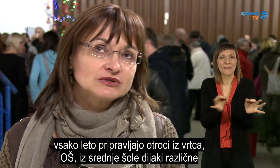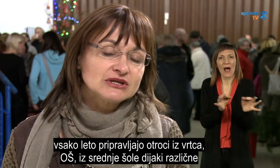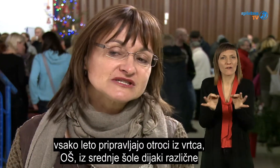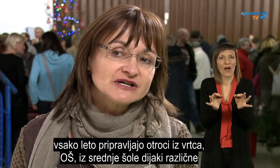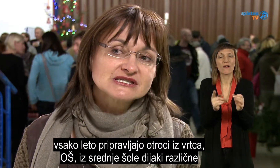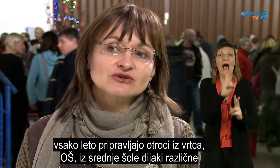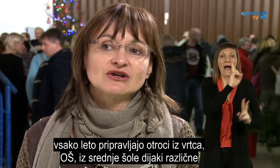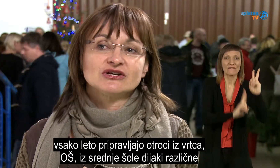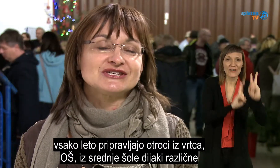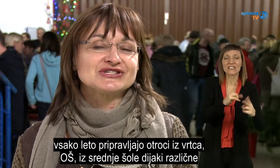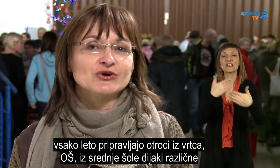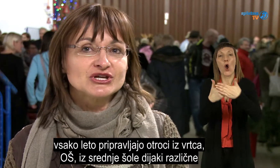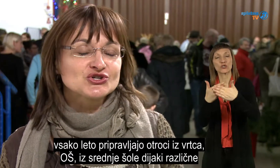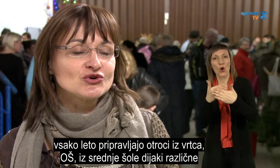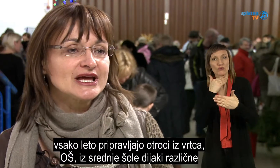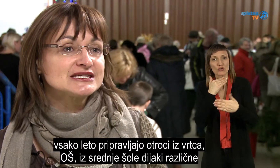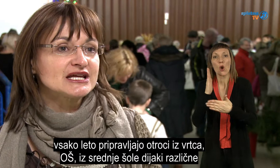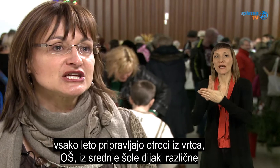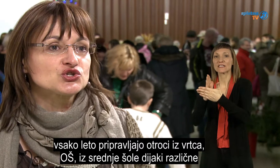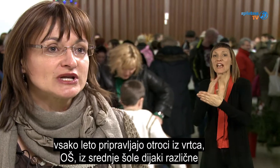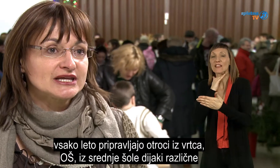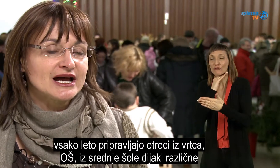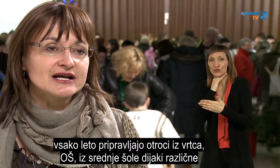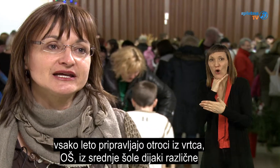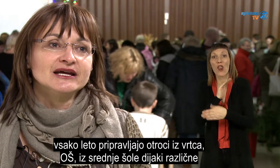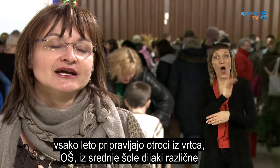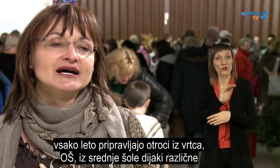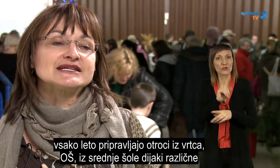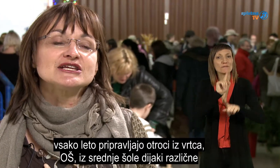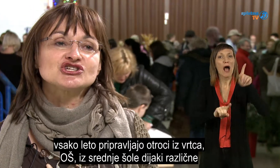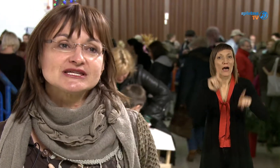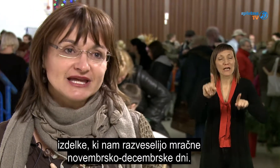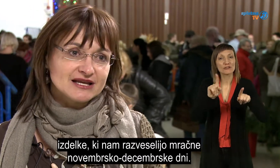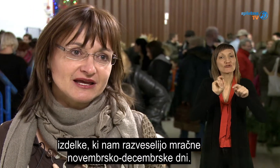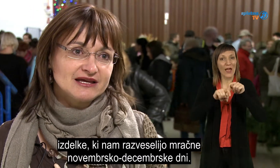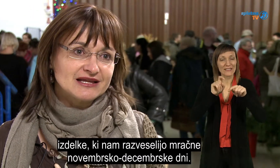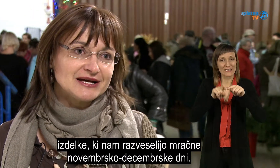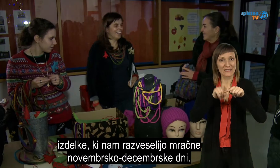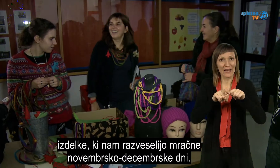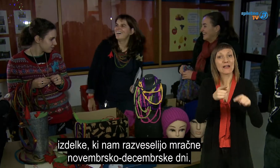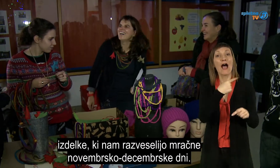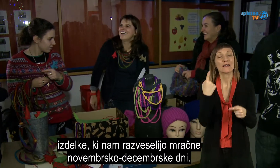iz vrtca otroci, osnovne šole, srednje šole, dijaki, različne izdelke, ki nam